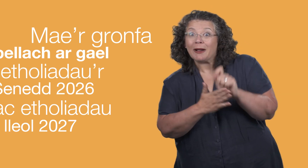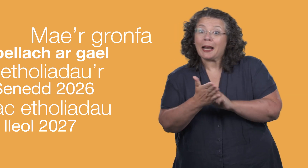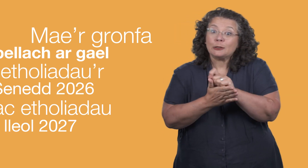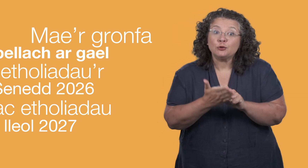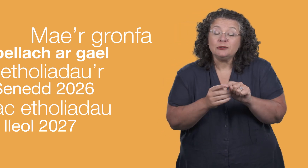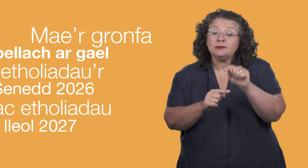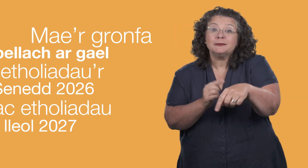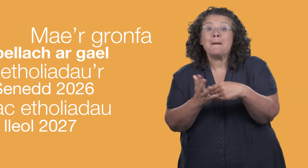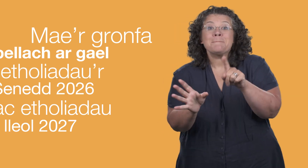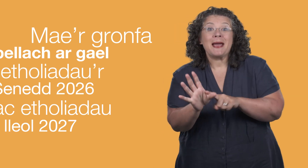2027.